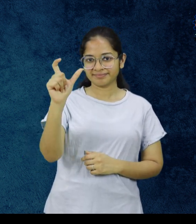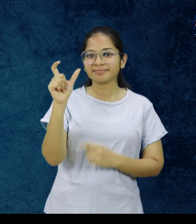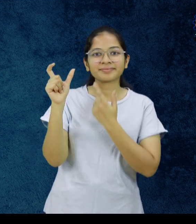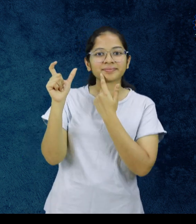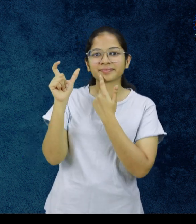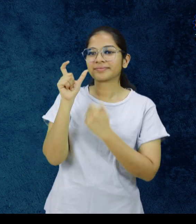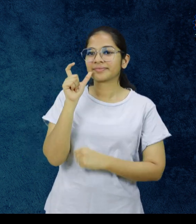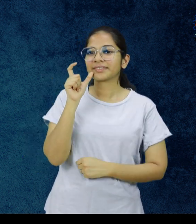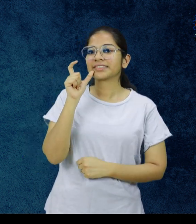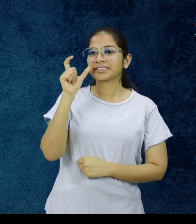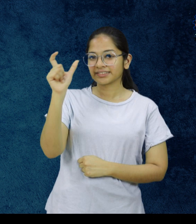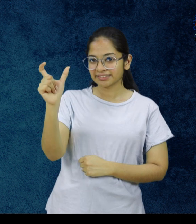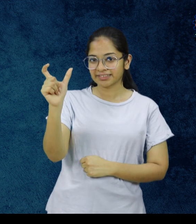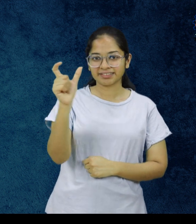हाथ की आकृति इस तरह